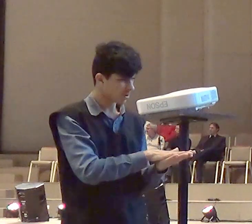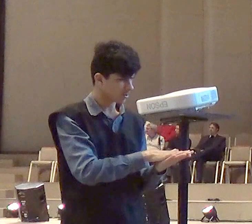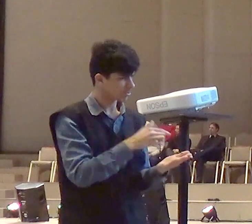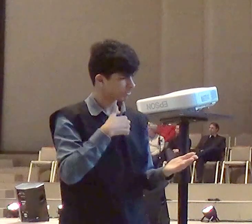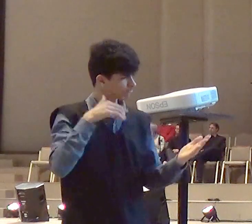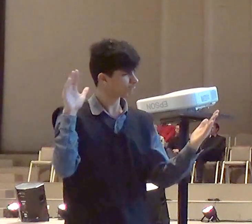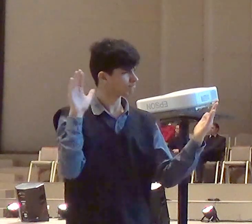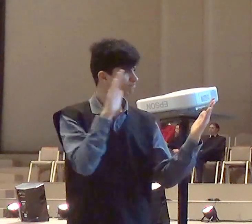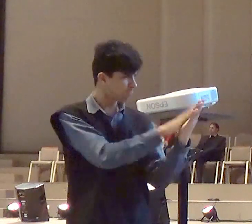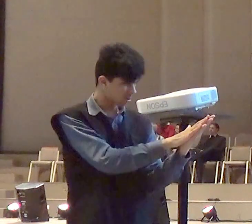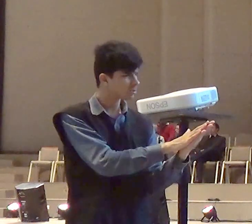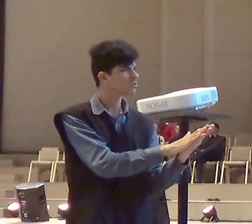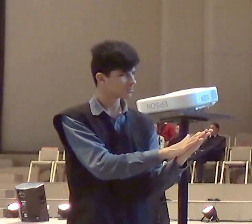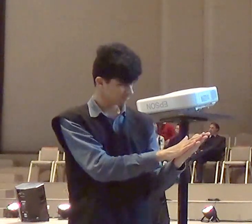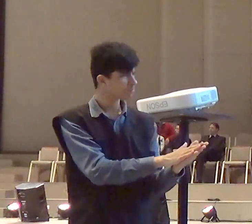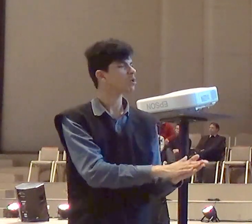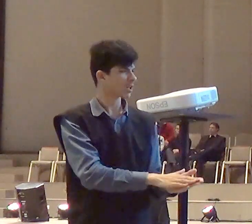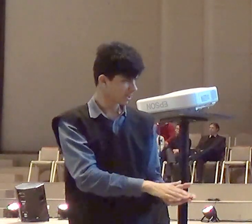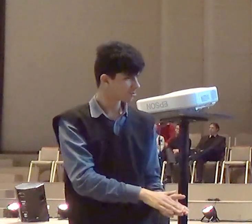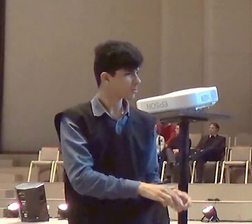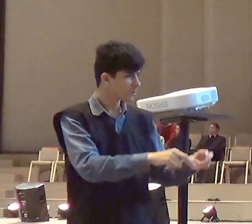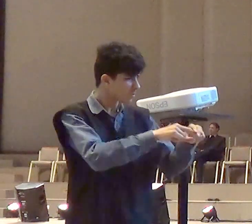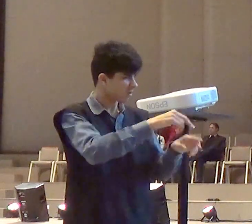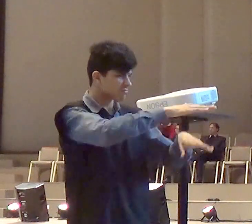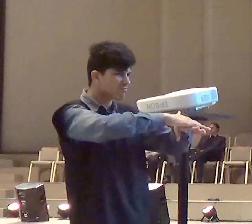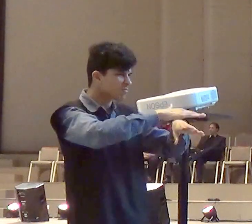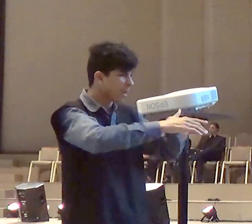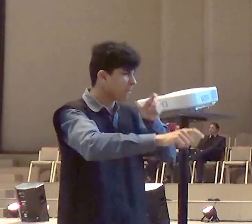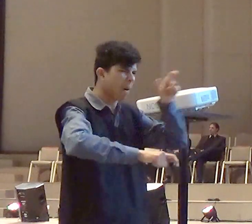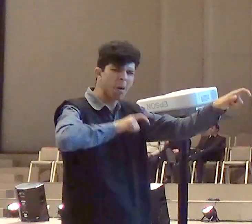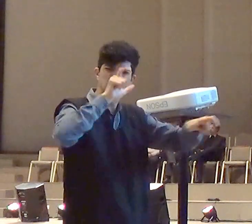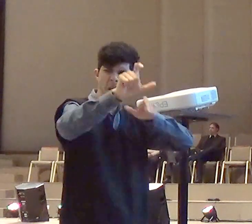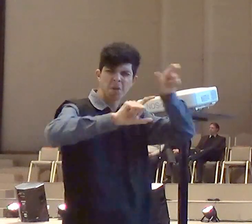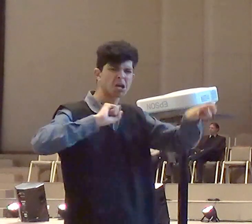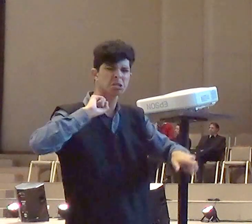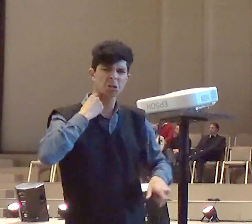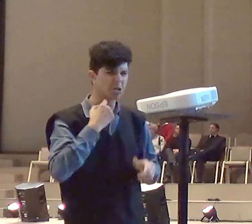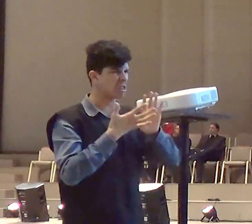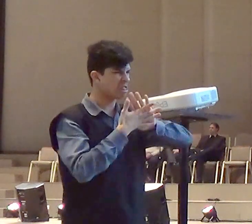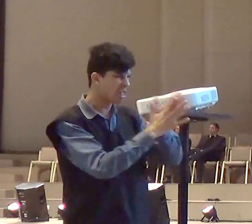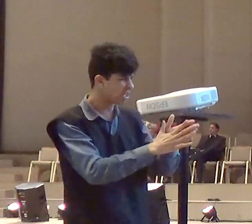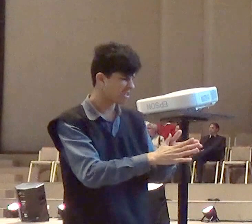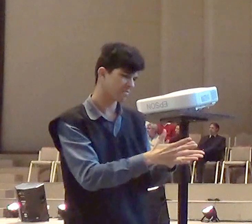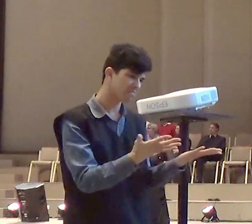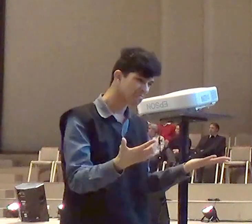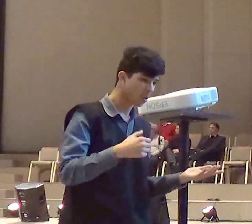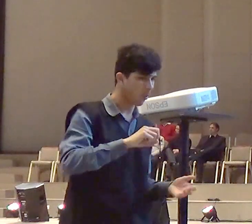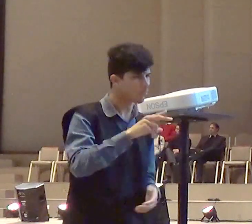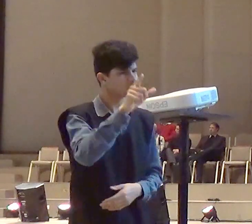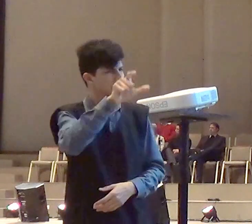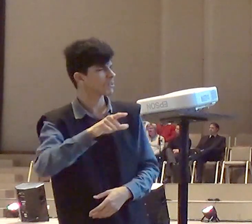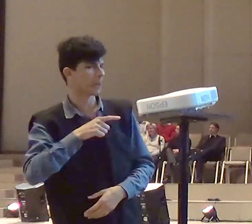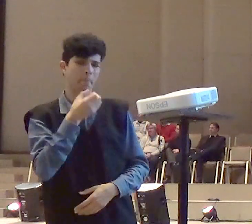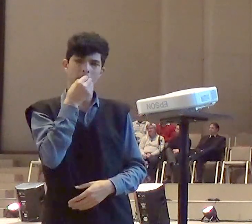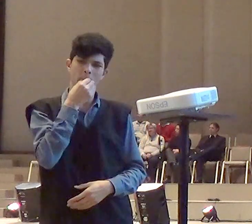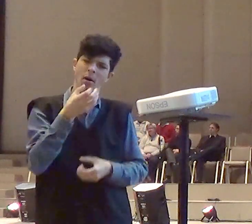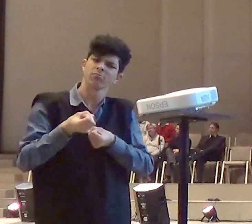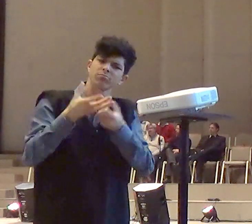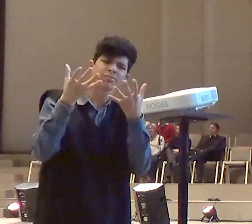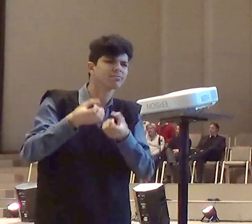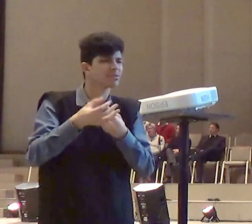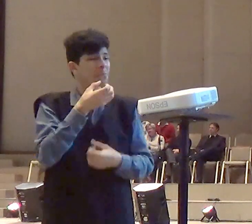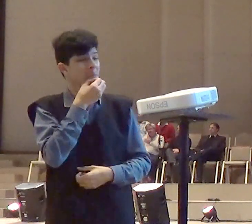porque as suas palavras vão servir para julgar se você é inocente ou culpado